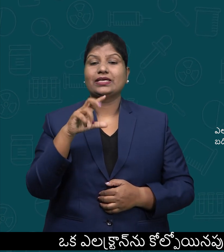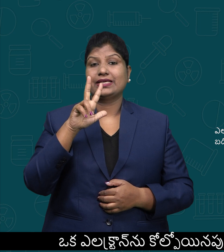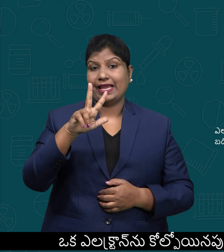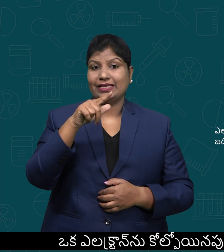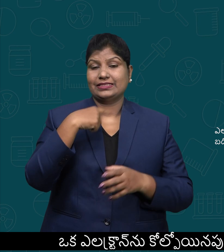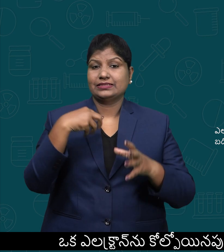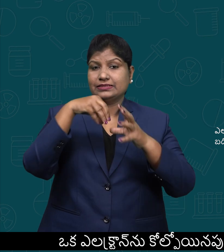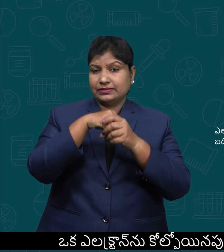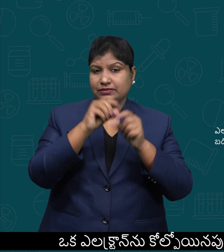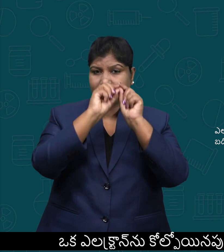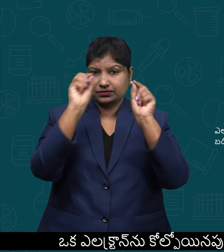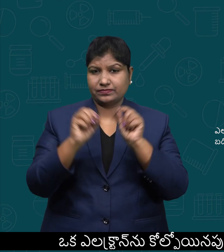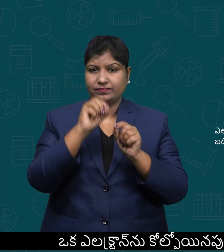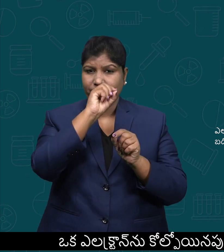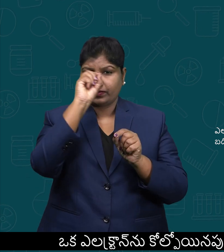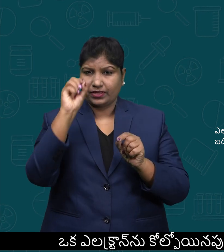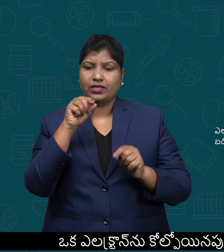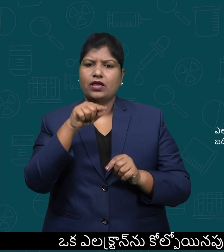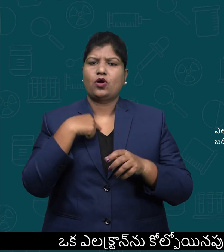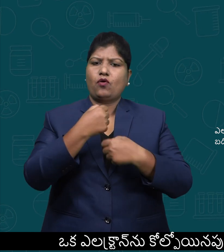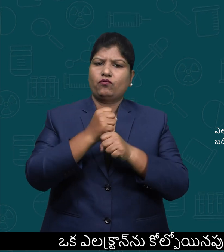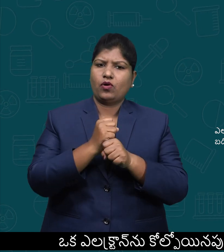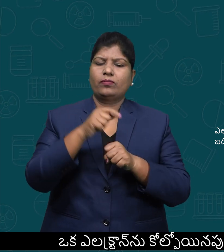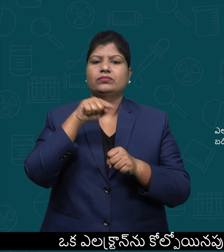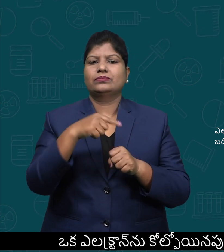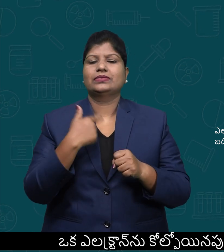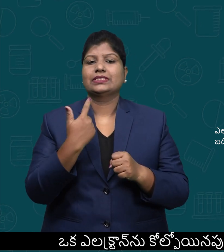కోల్పోయినప్పుడు అది ఒక కేటయాన్ను ఏర్పరుస్తుంది.